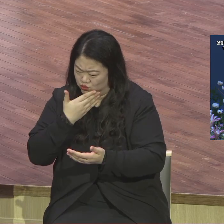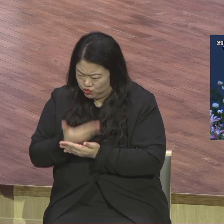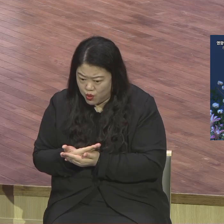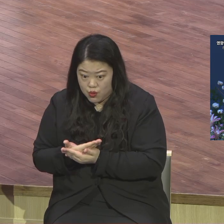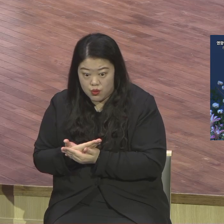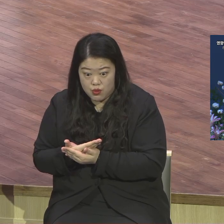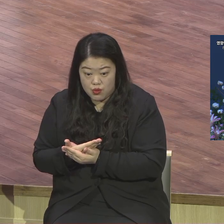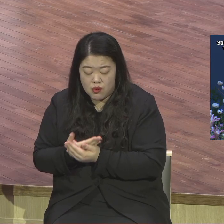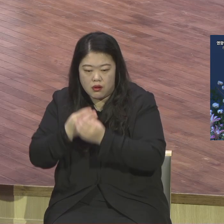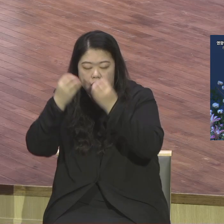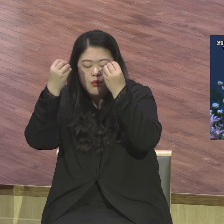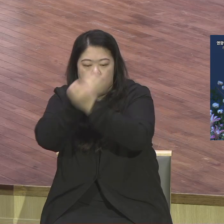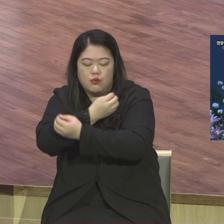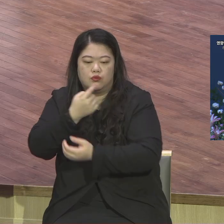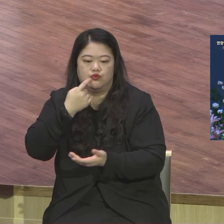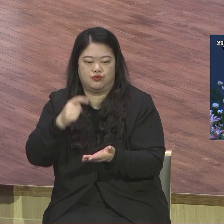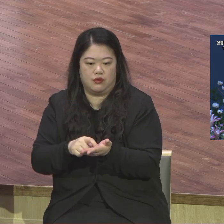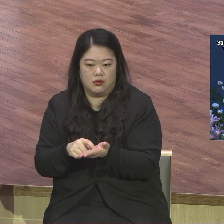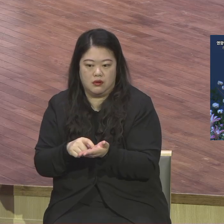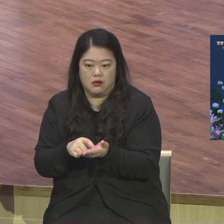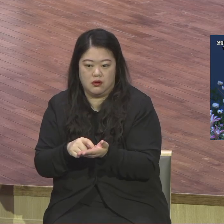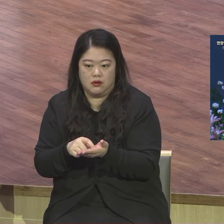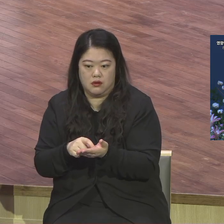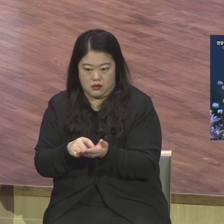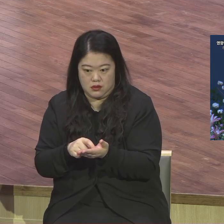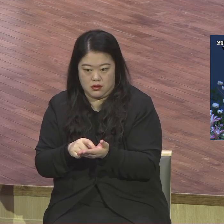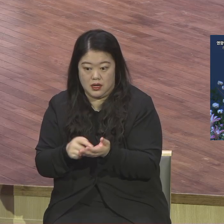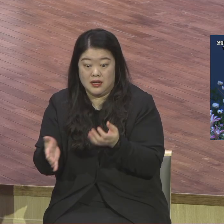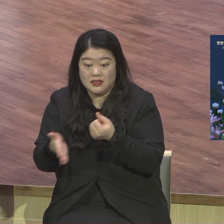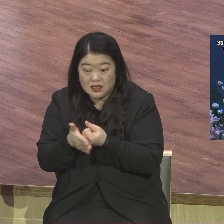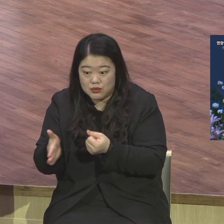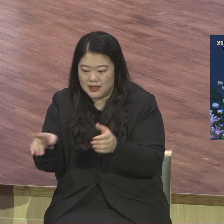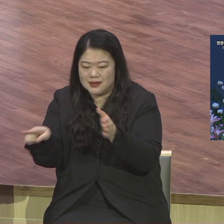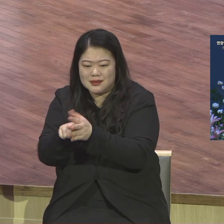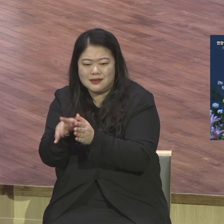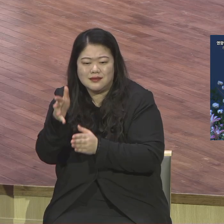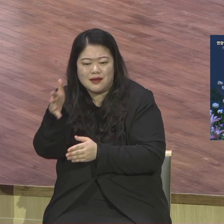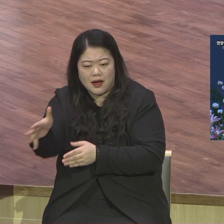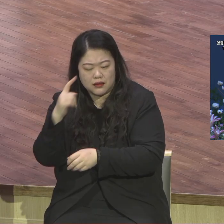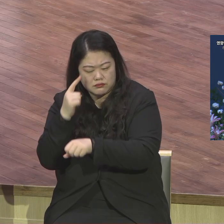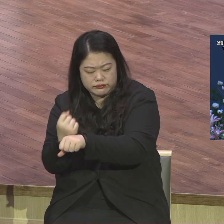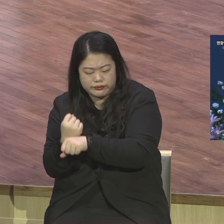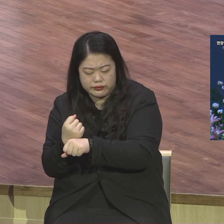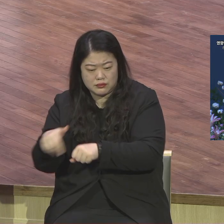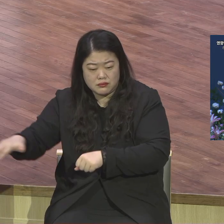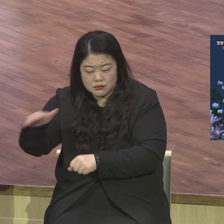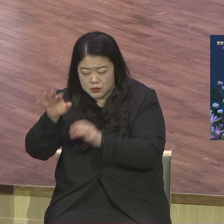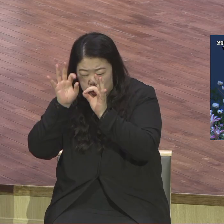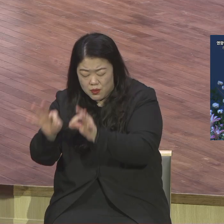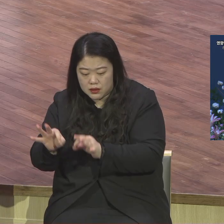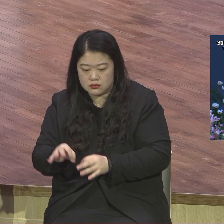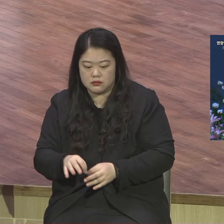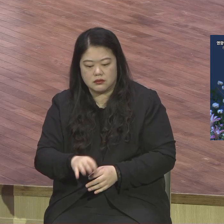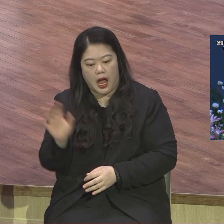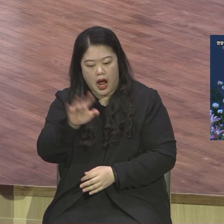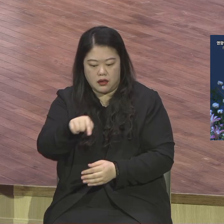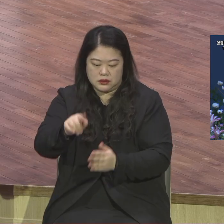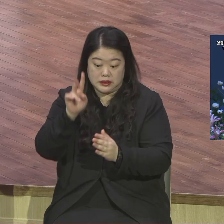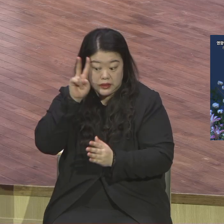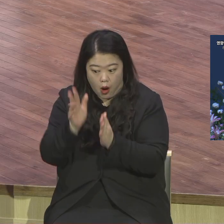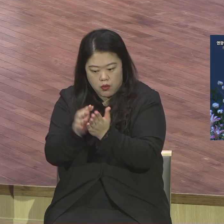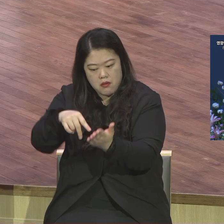본문인 야고보서 2장의 말씀이 논쟁의 불씨를 그렇게 키운 것입니다.